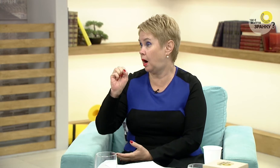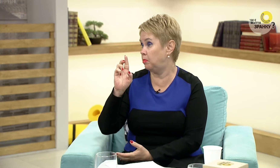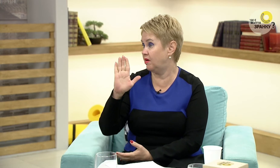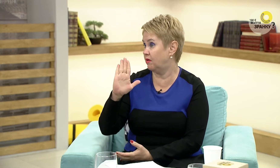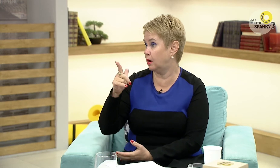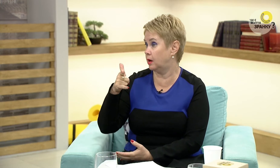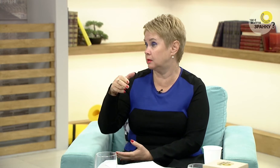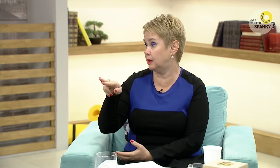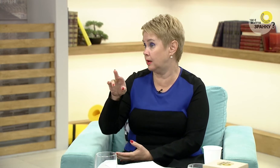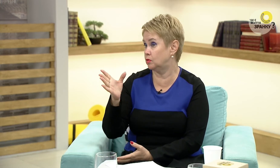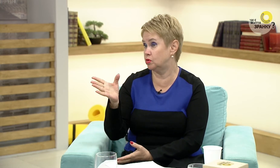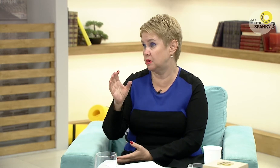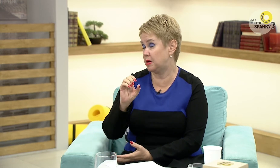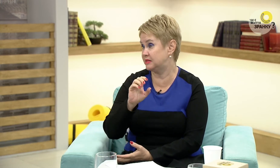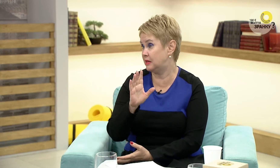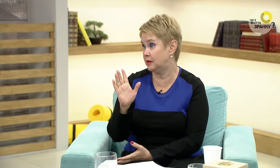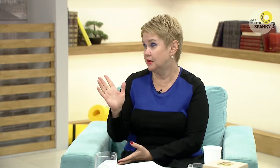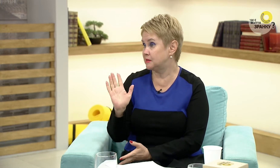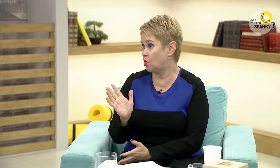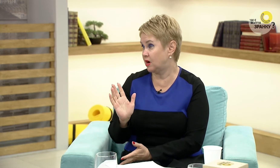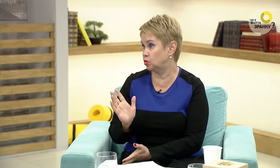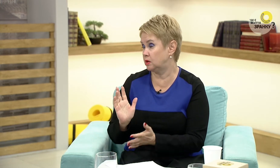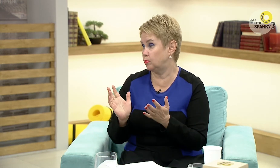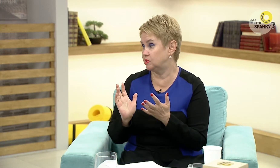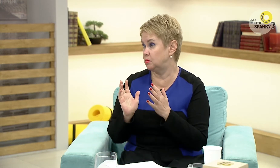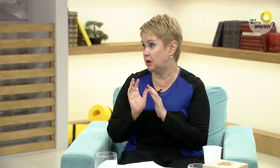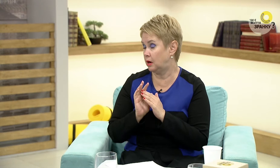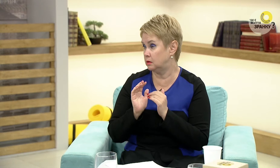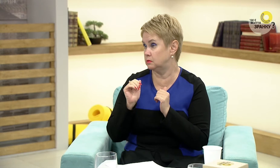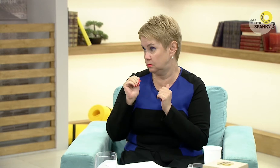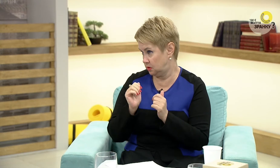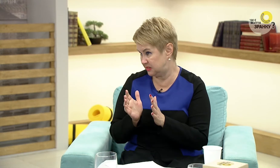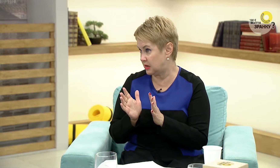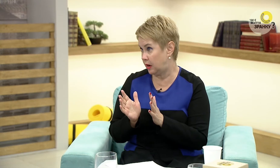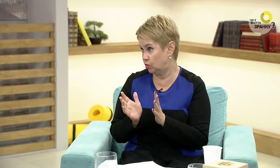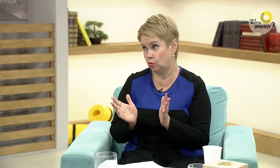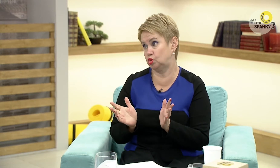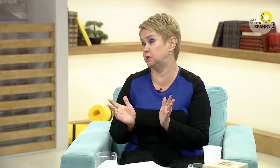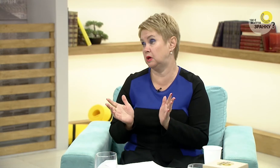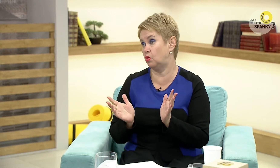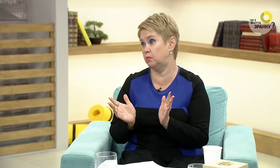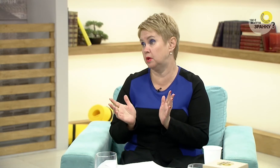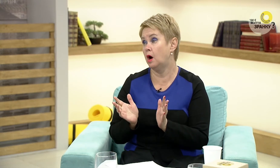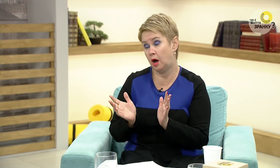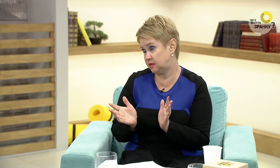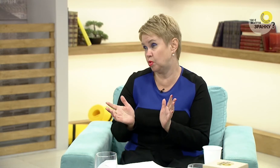Б, В, Г, Д, и то есть я показала слово, которое, допустим, я не знаю, может быть, такое азбукой. Быть. Азбукой,